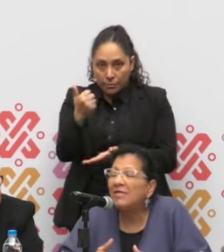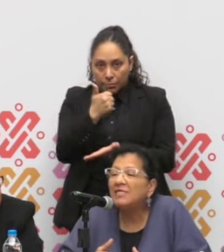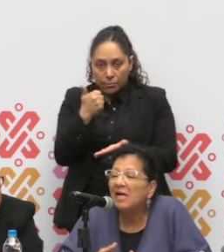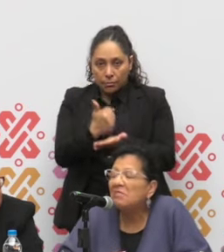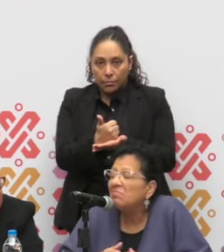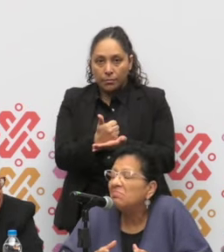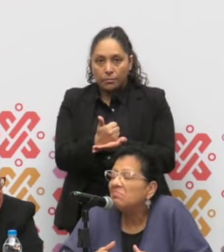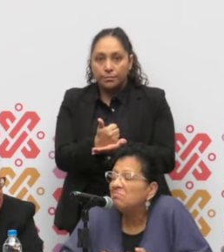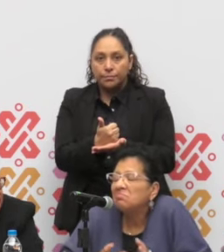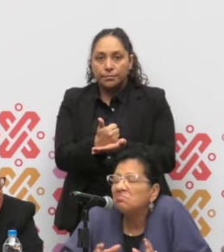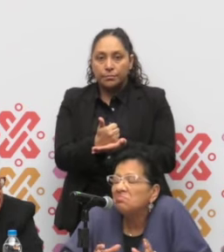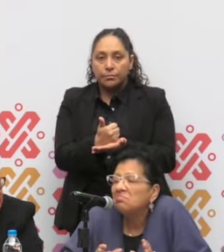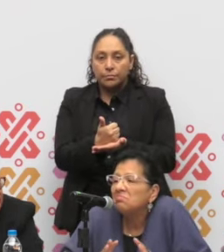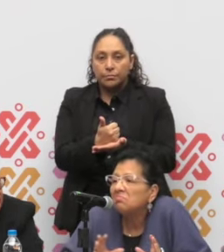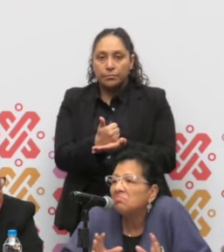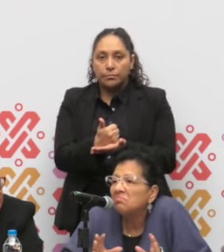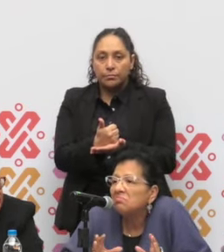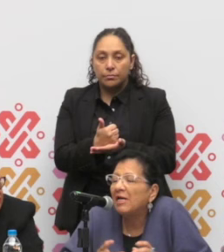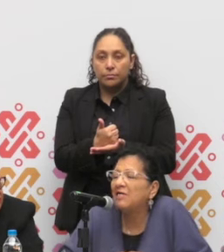habitan